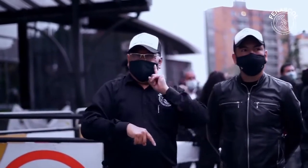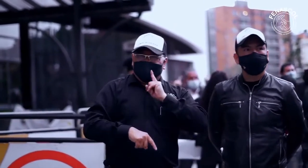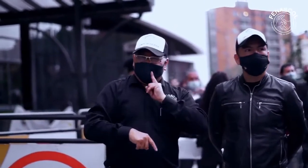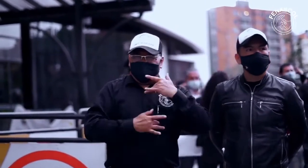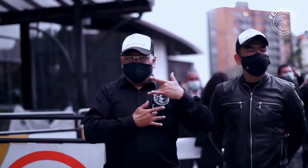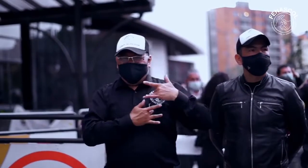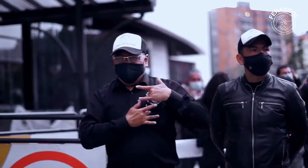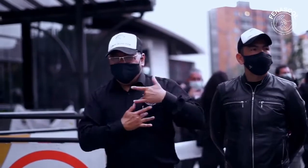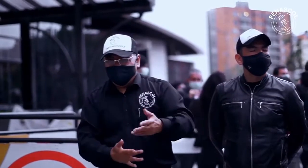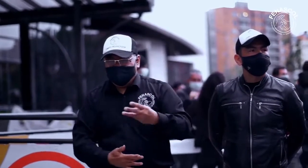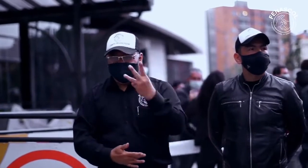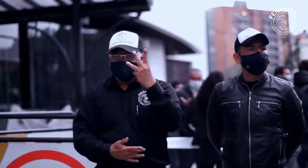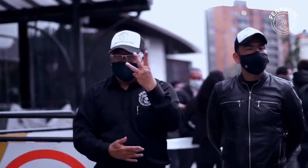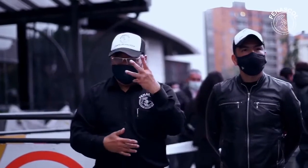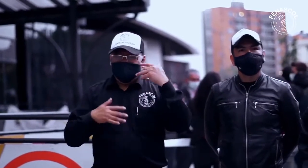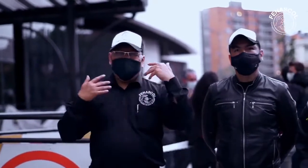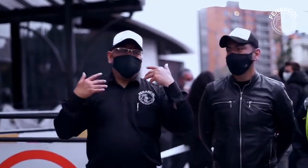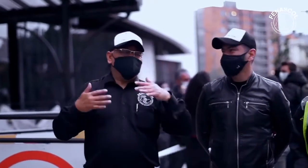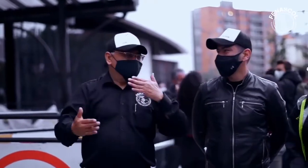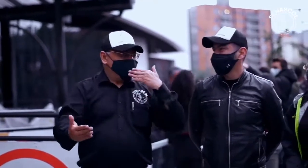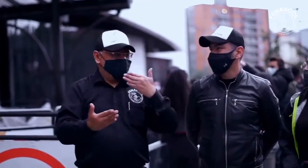a los donantes sordos en los Estados Unidos.